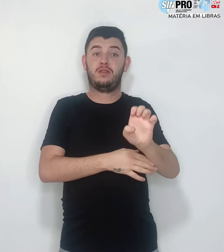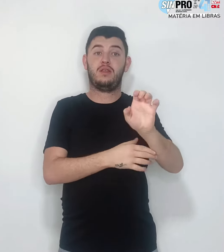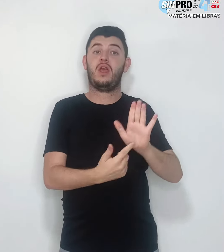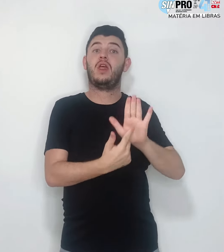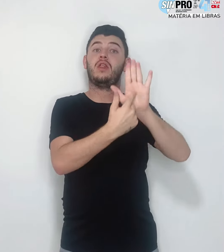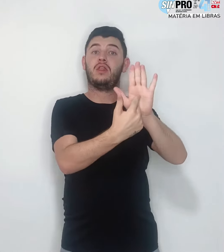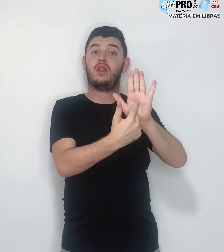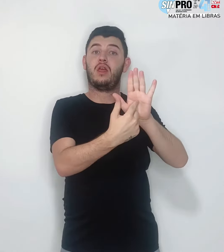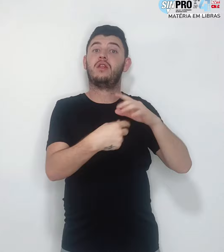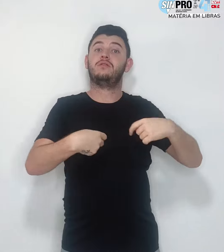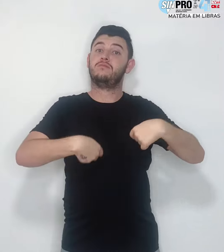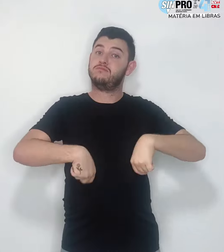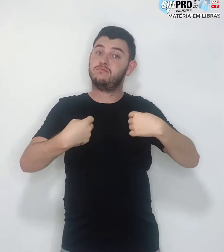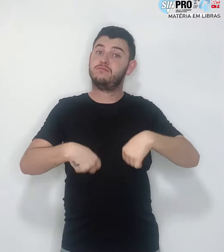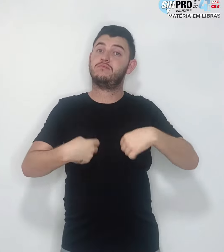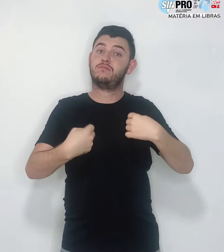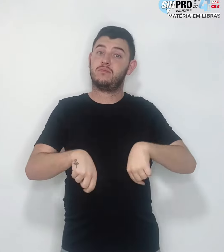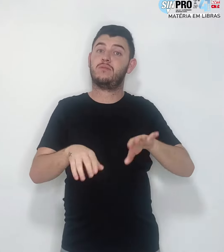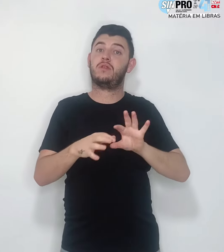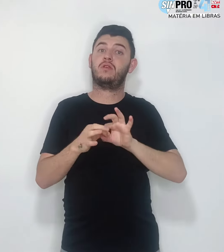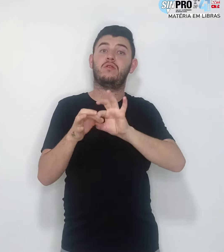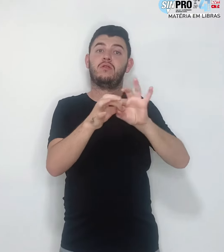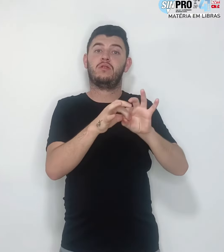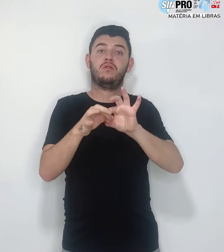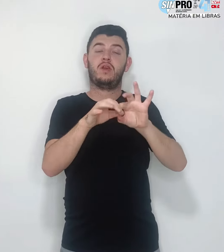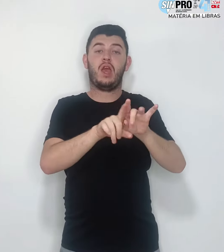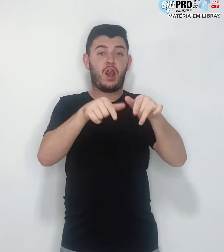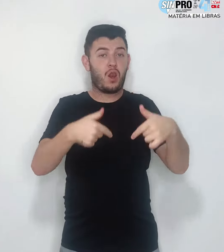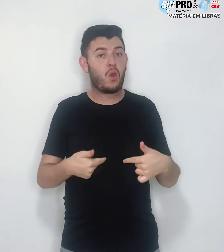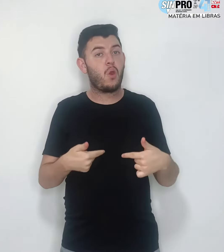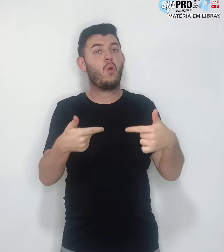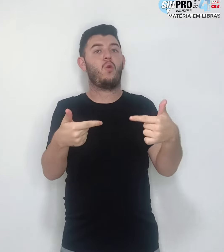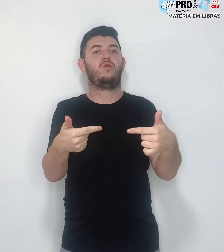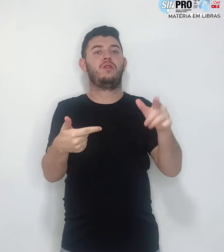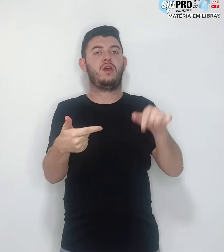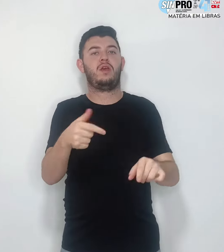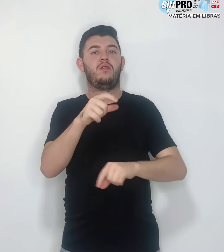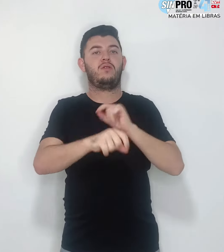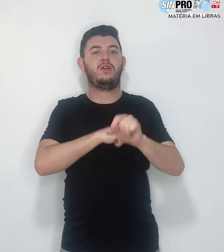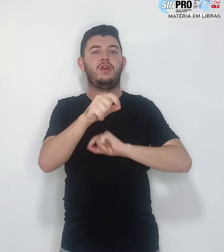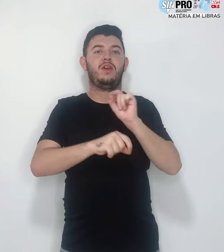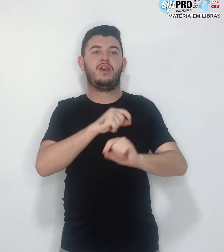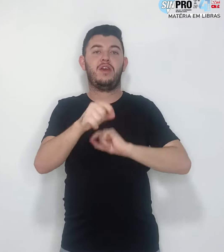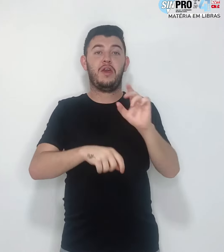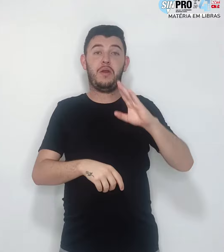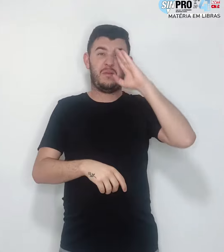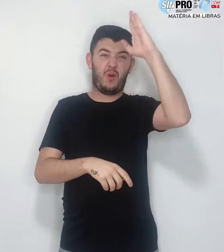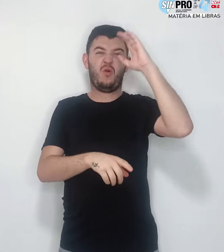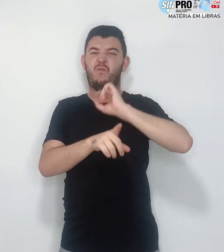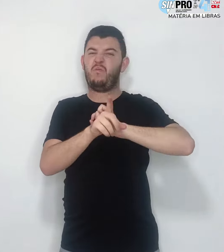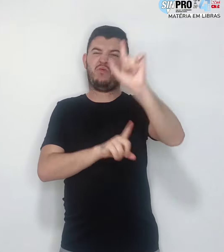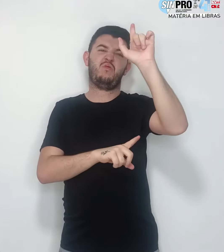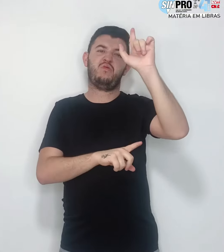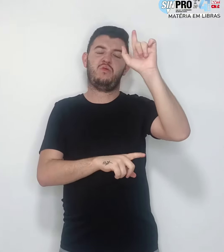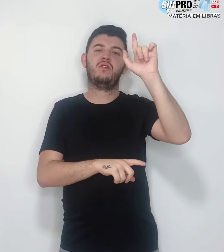destacou a necessidade de unificar a luta pelo Fora Bolsonaro contra a